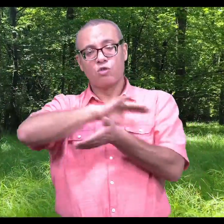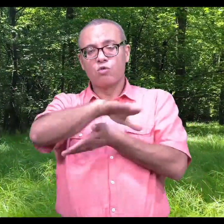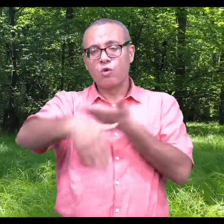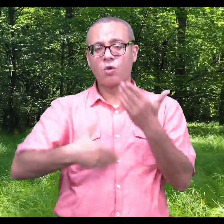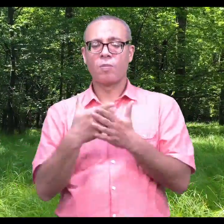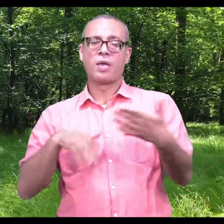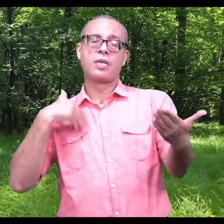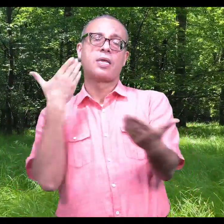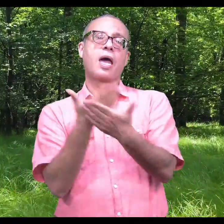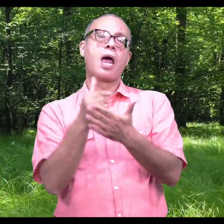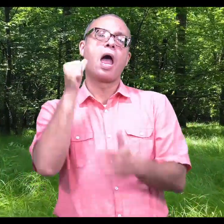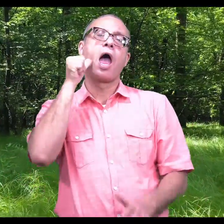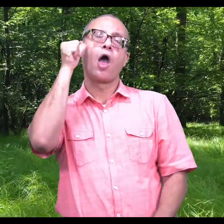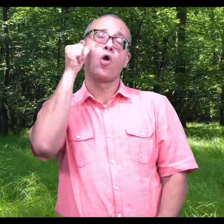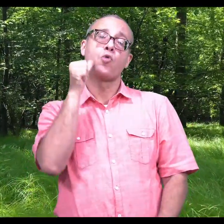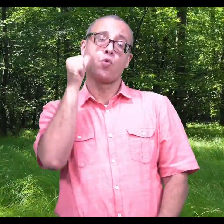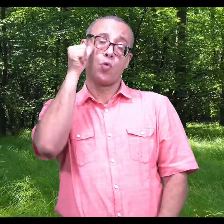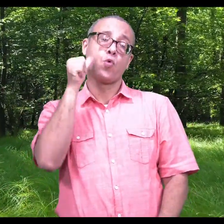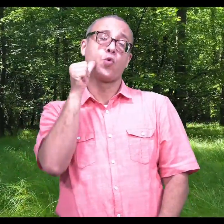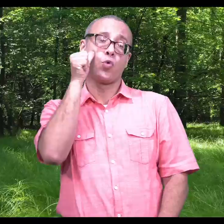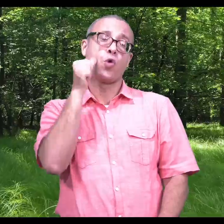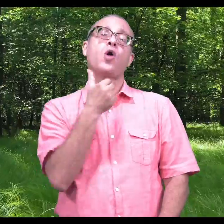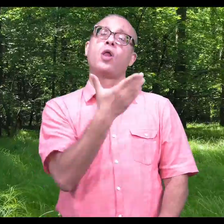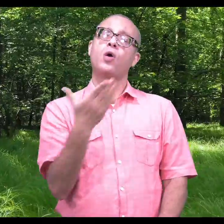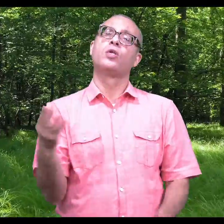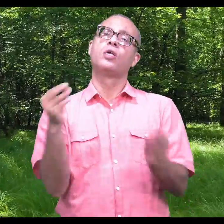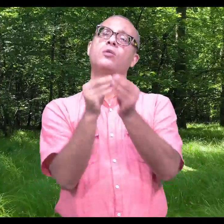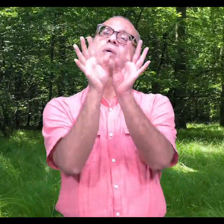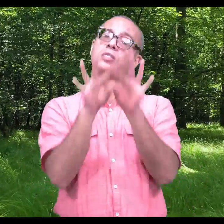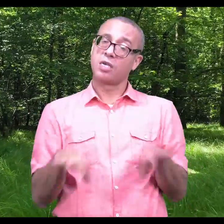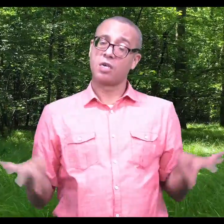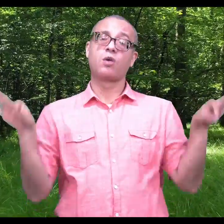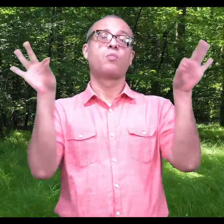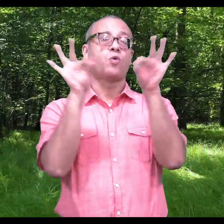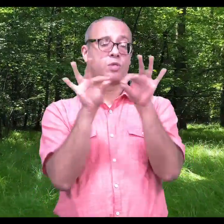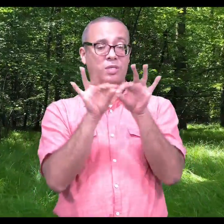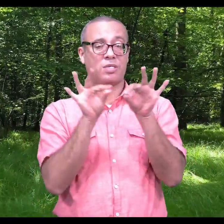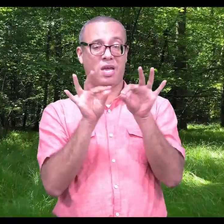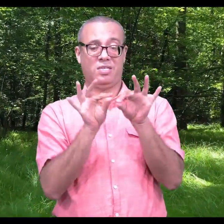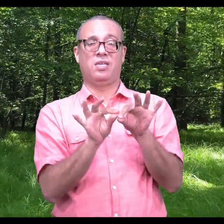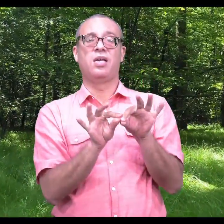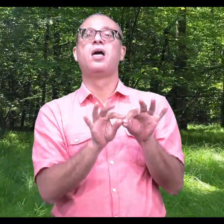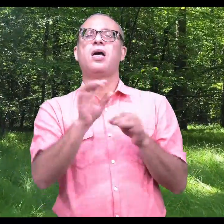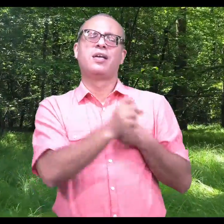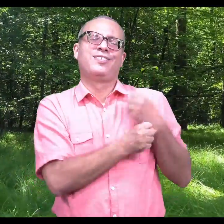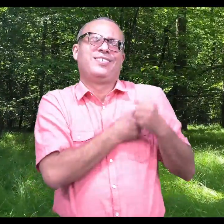Y uno de los elementos que jugó un papel de suprema importancia en ese proceso fueron las